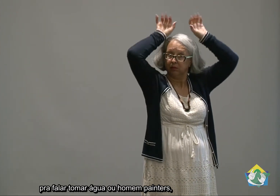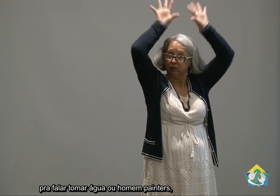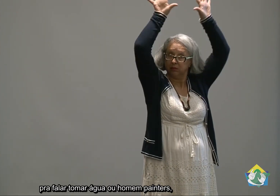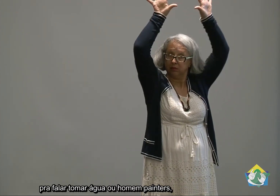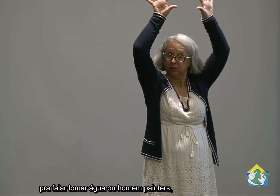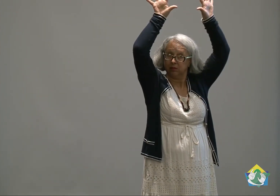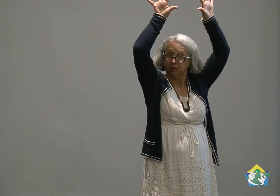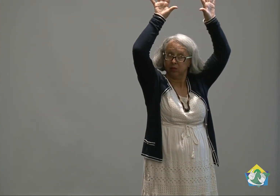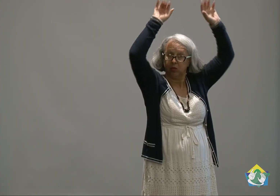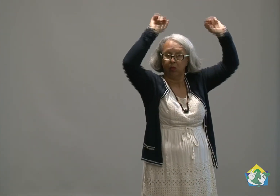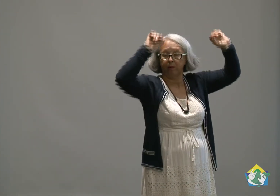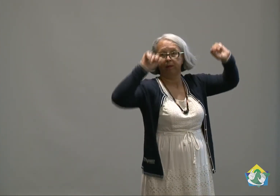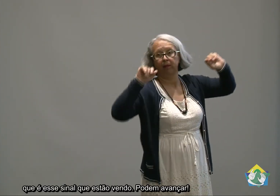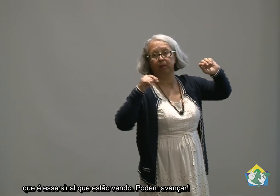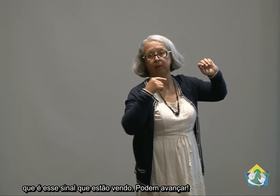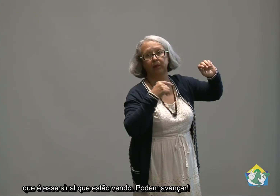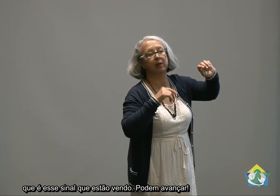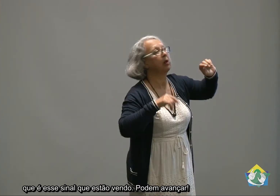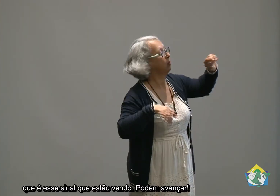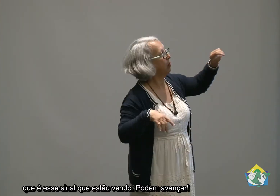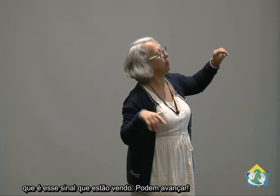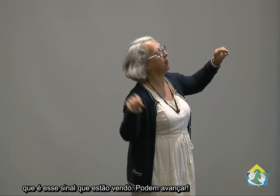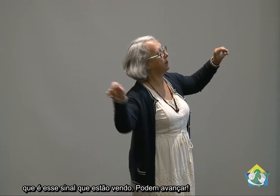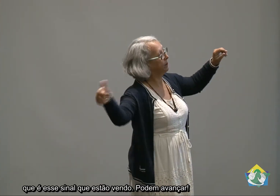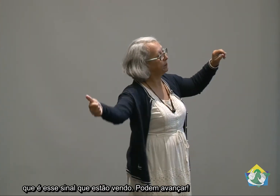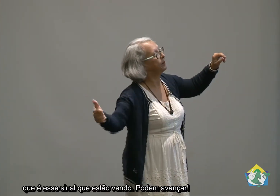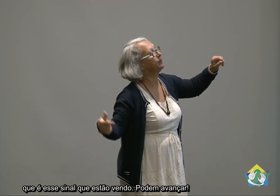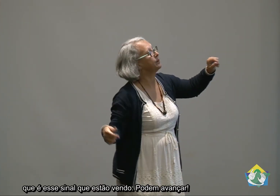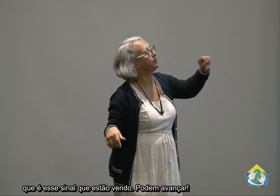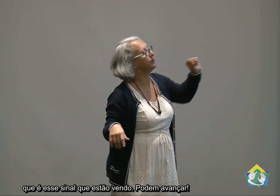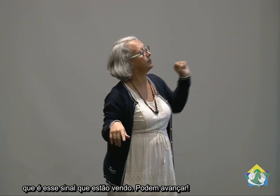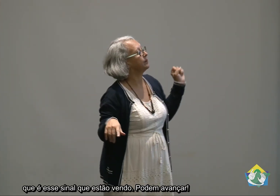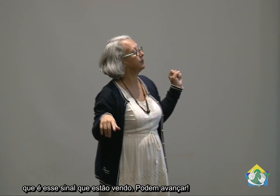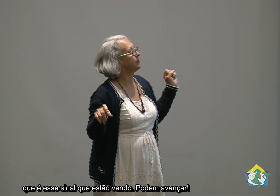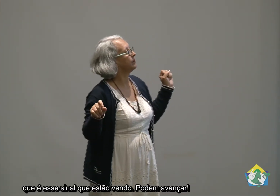paitê. Que é esse sinal que vocês estão vendo. Pode avançar.